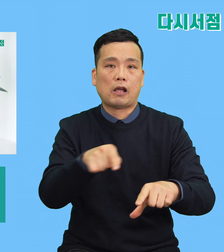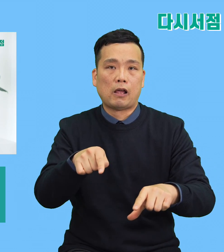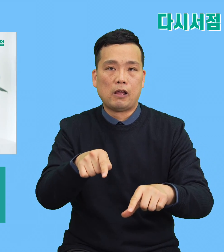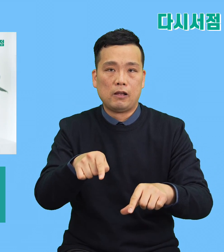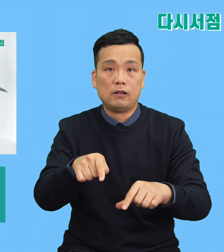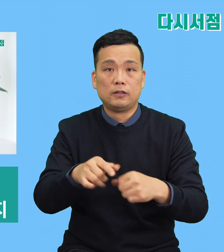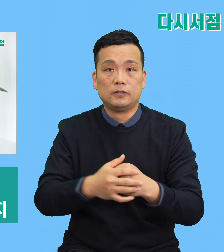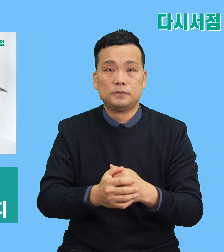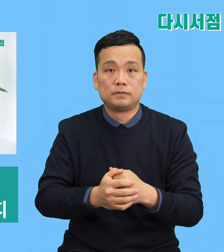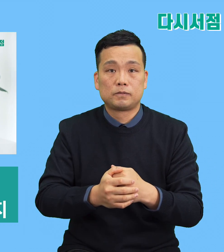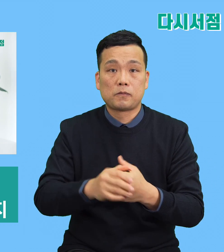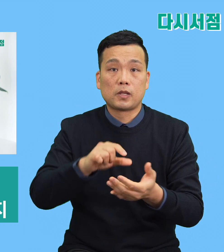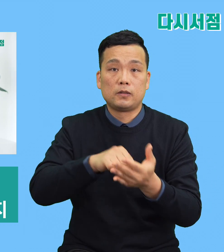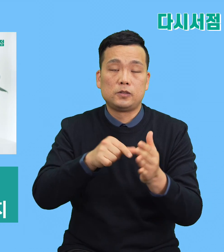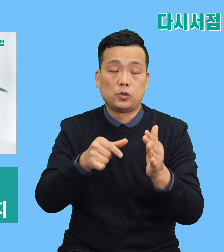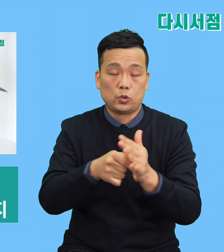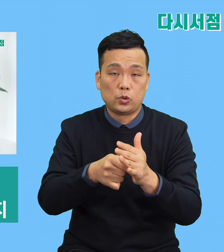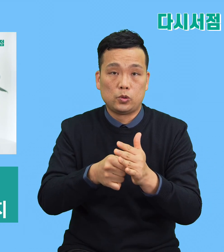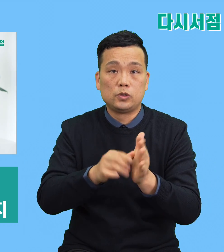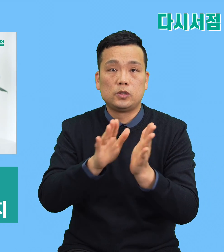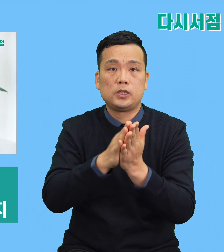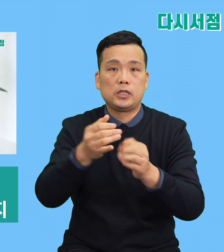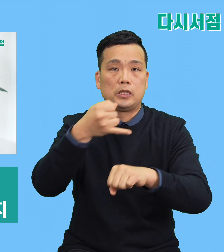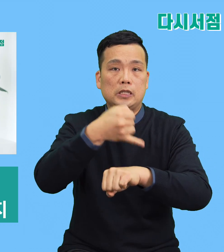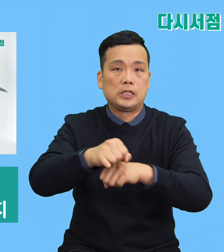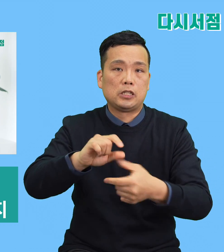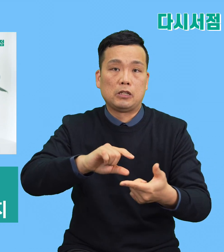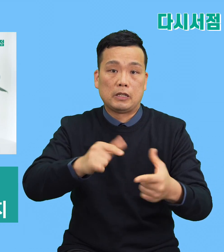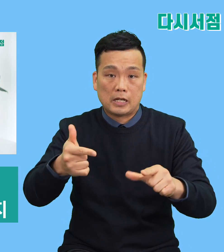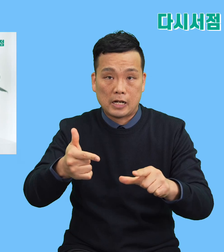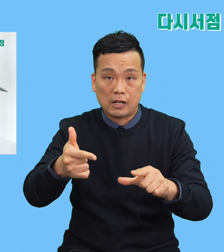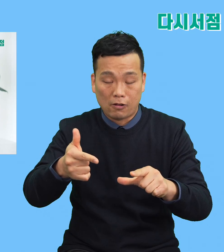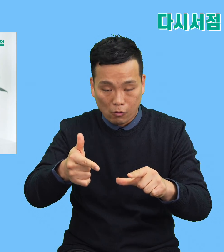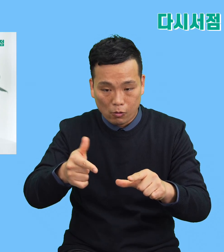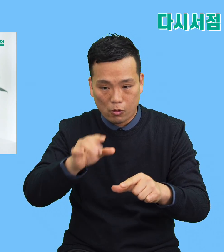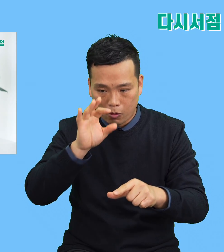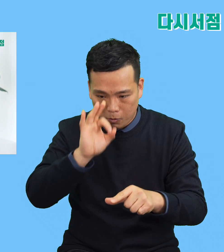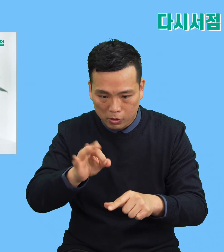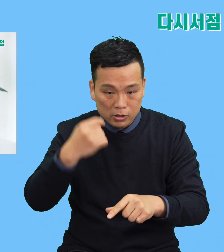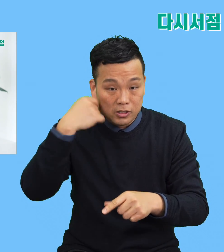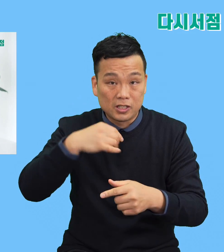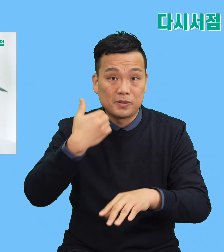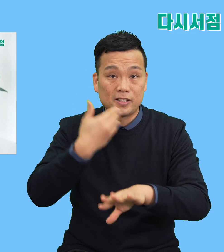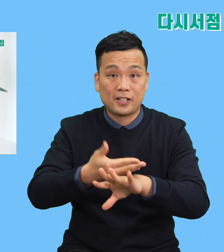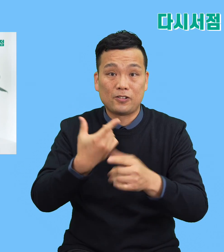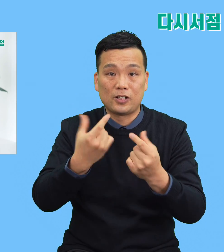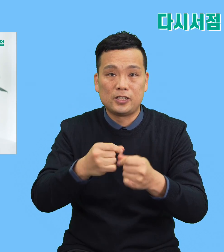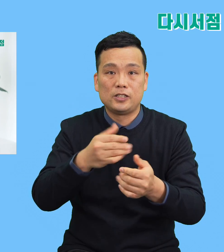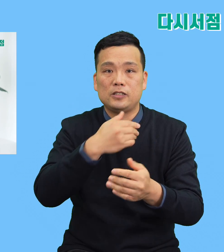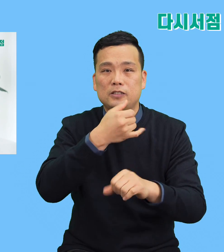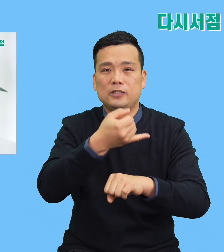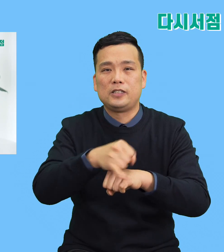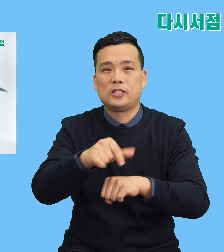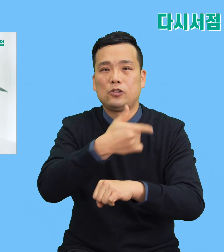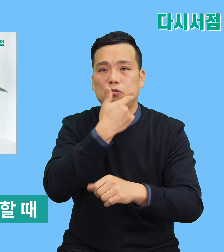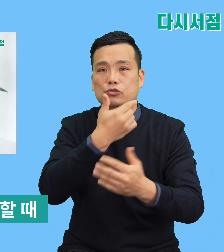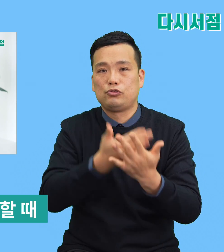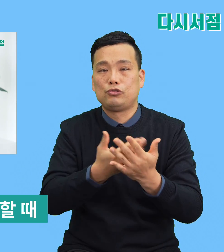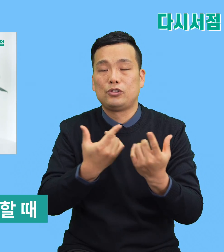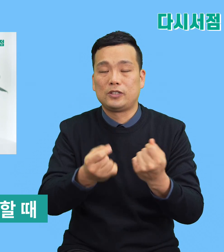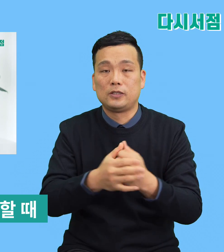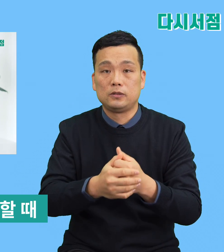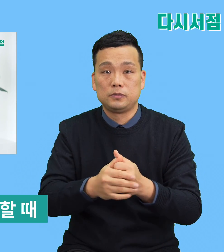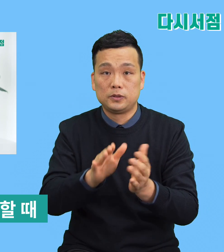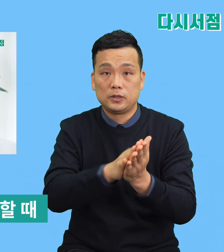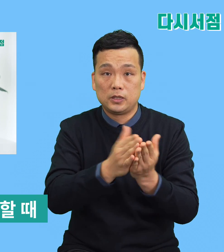보일 정도로 그래서 이걸 보면 디자인이 얼마나 중요한지 사실 저희가 알 수 있을 정도로 중요한데요. 이